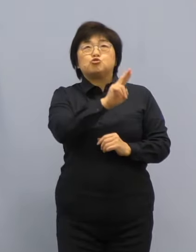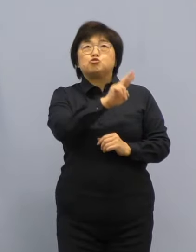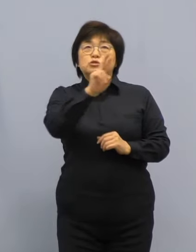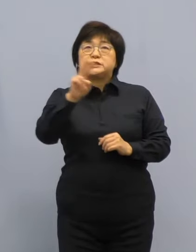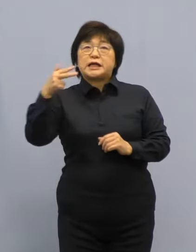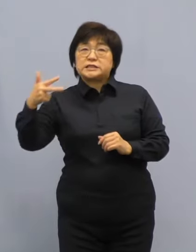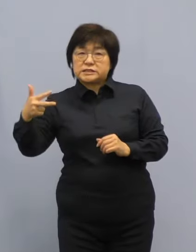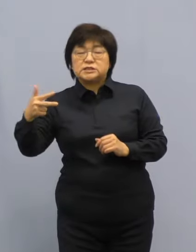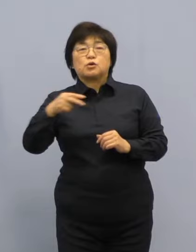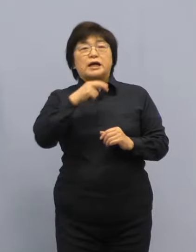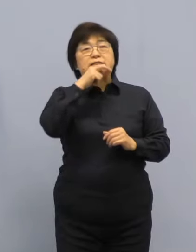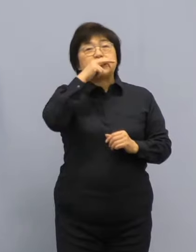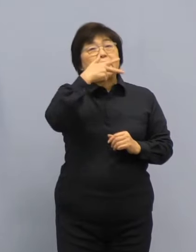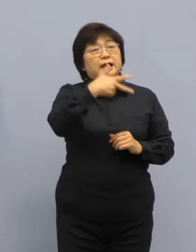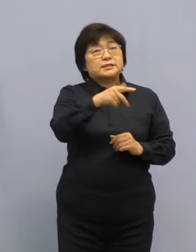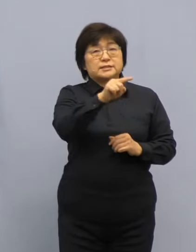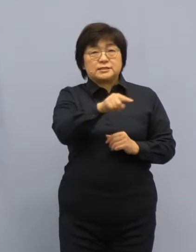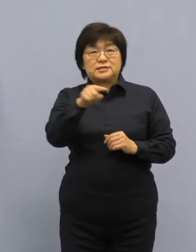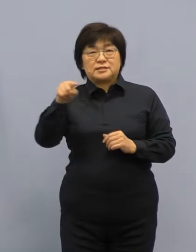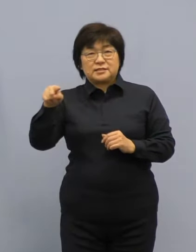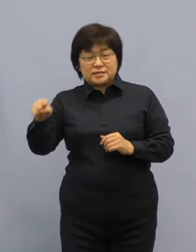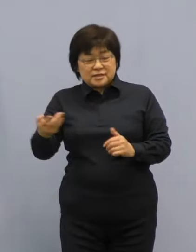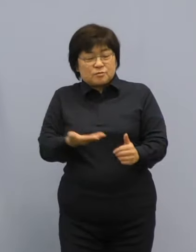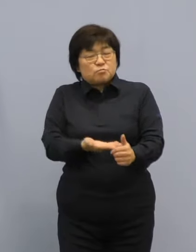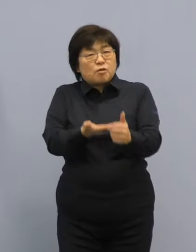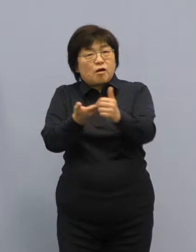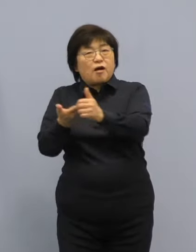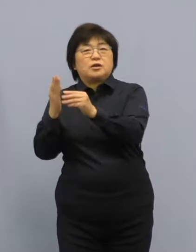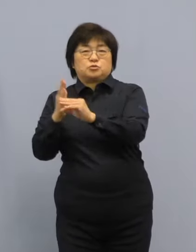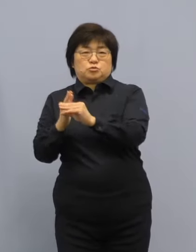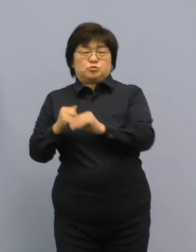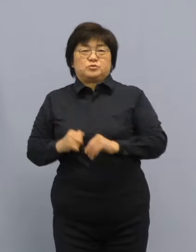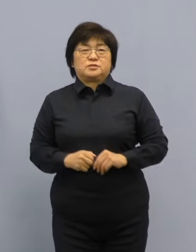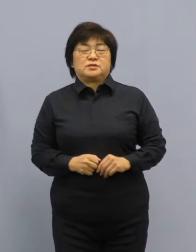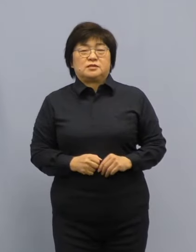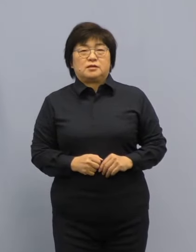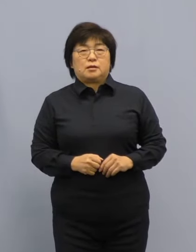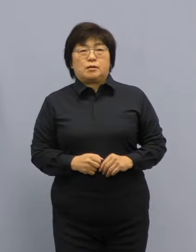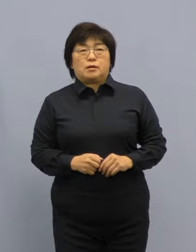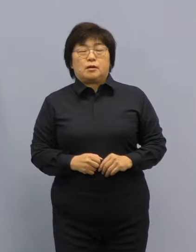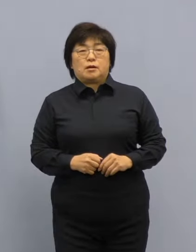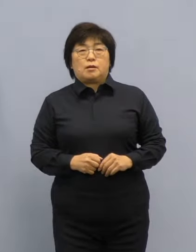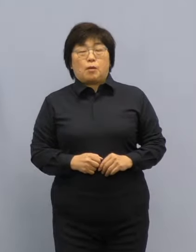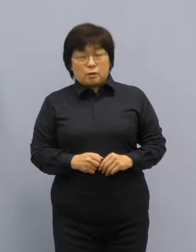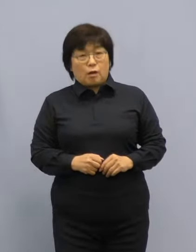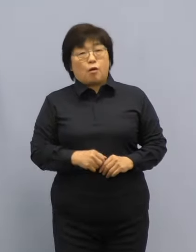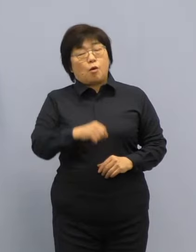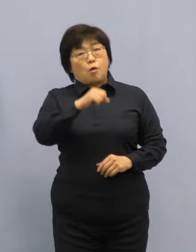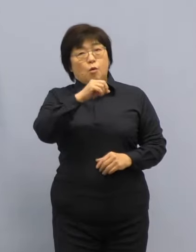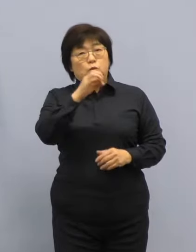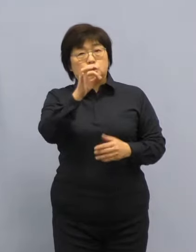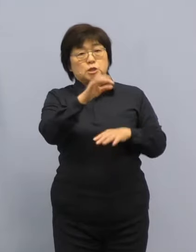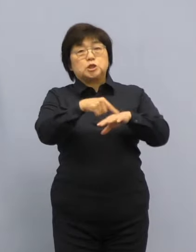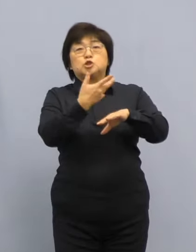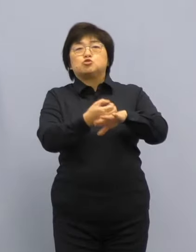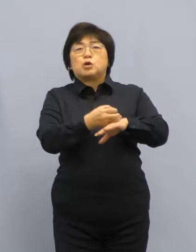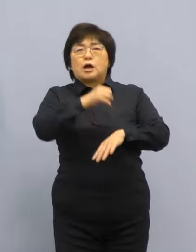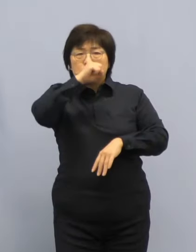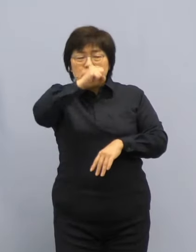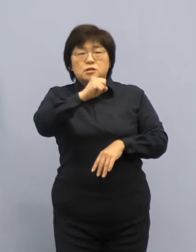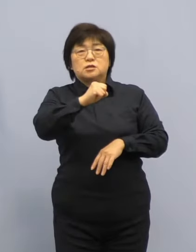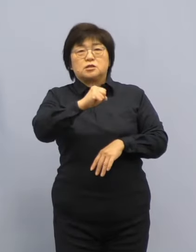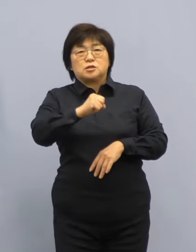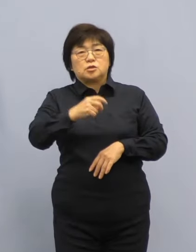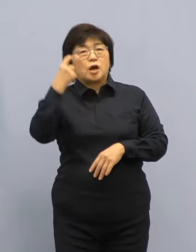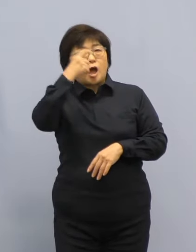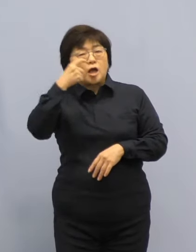市、また諫早などで、栽培されていると。でまた品質が高いので海外からも非常に人気だということで、